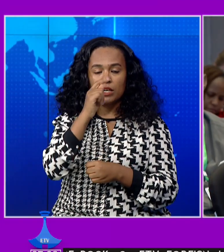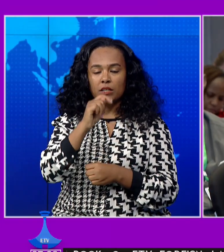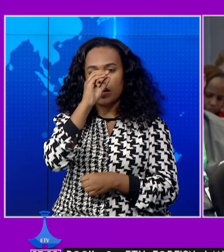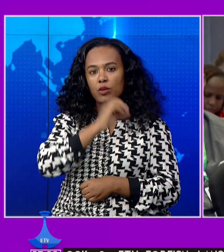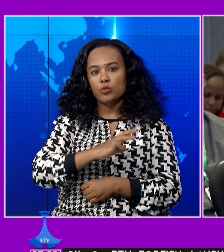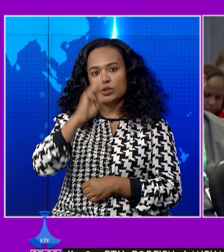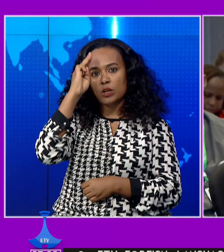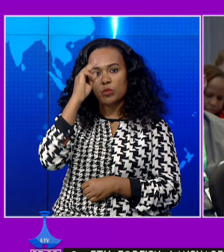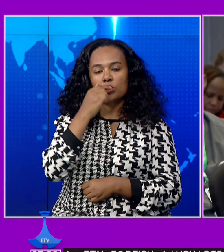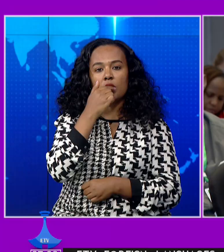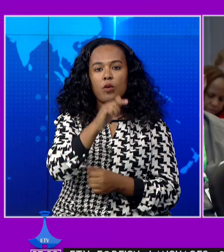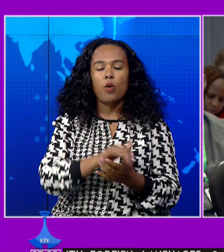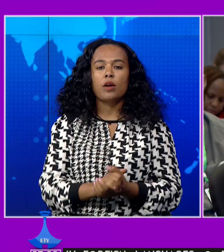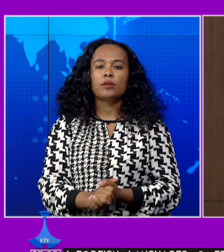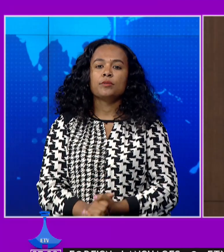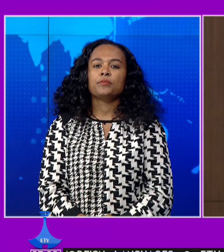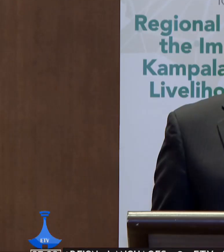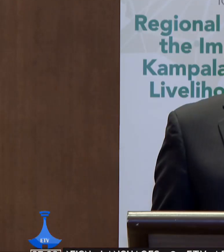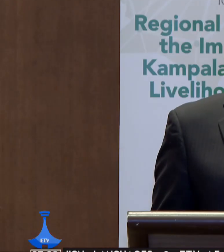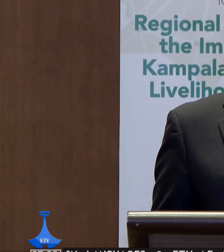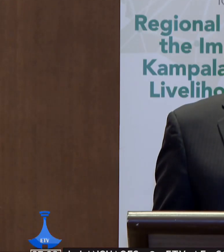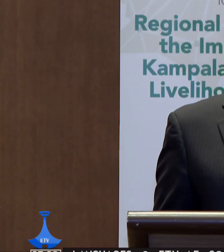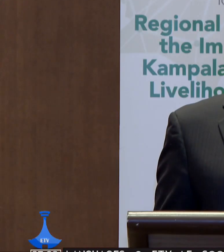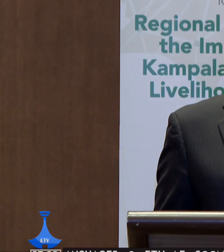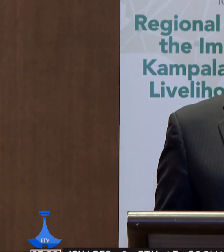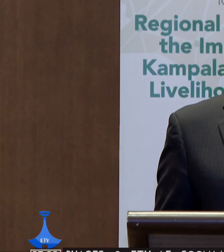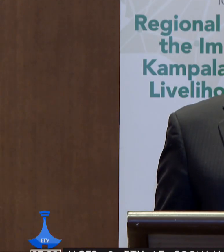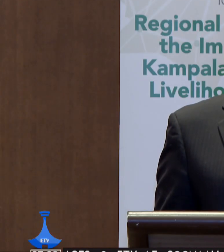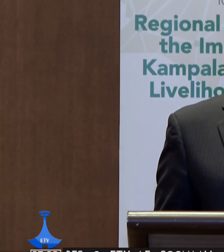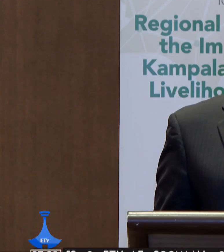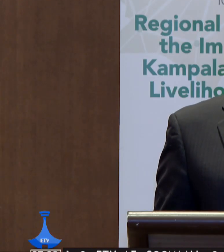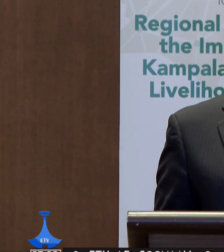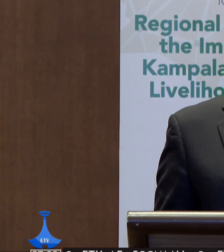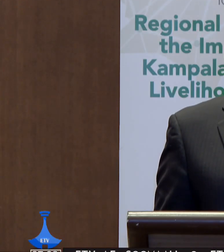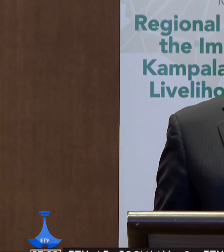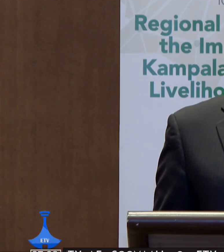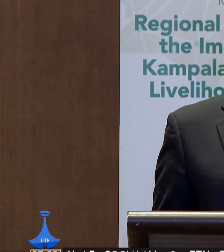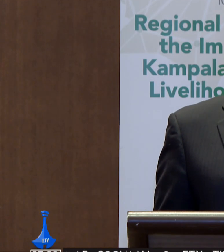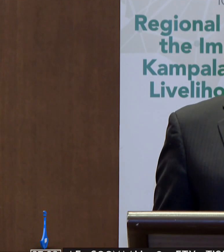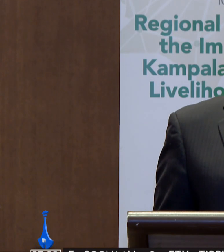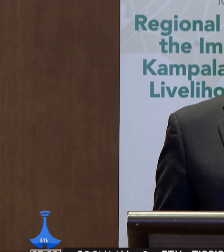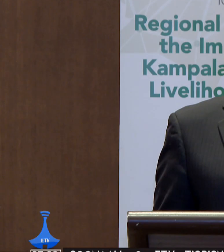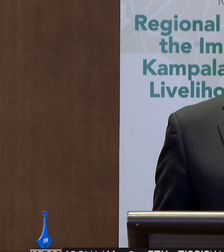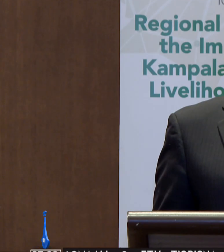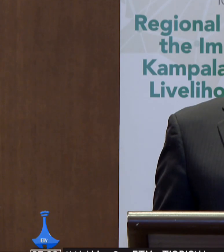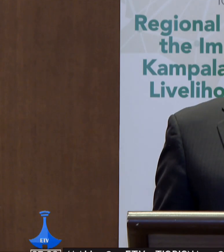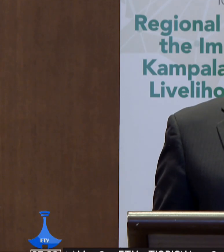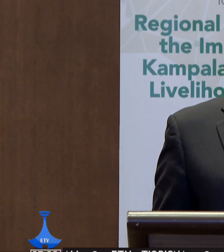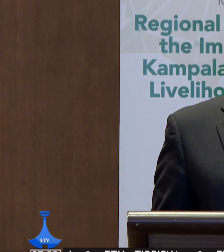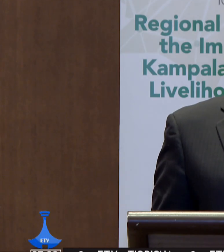ሶካ ተናግረዋል። ኢትዮጵያ the Kampala declaration is more than a policy